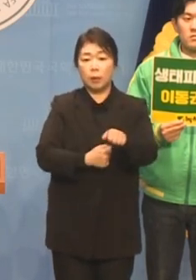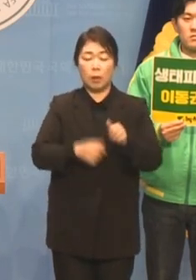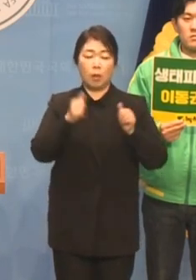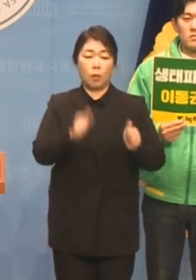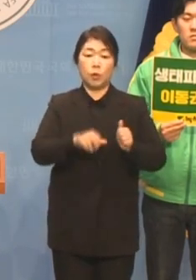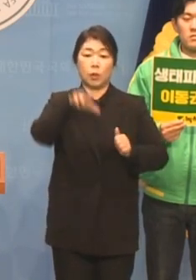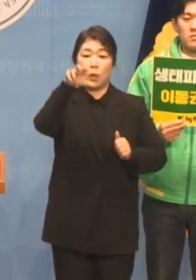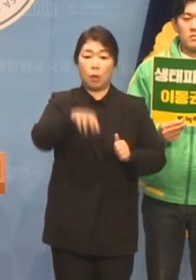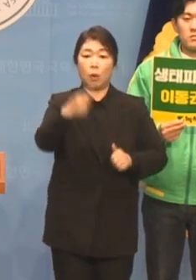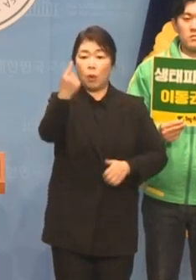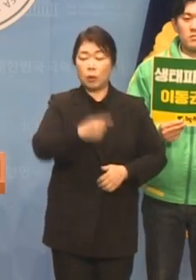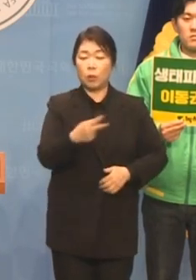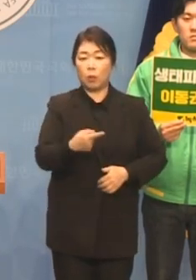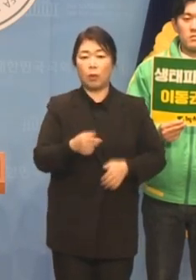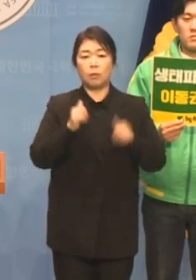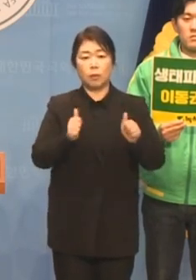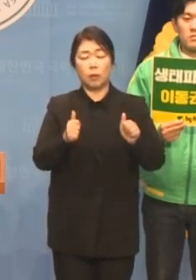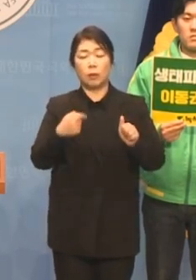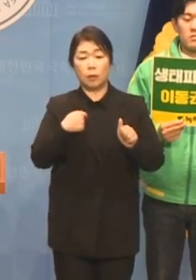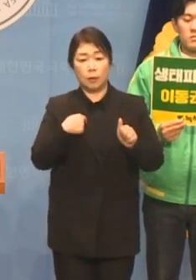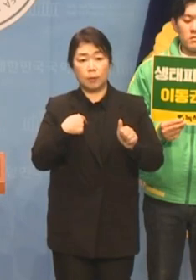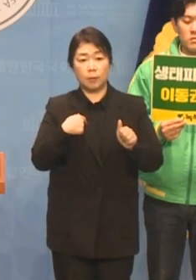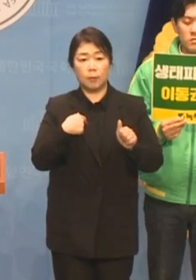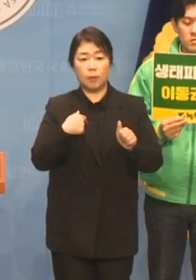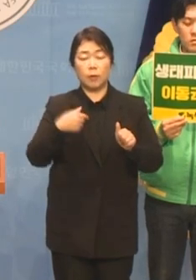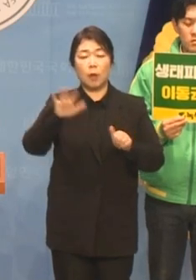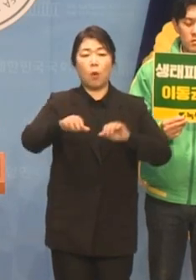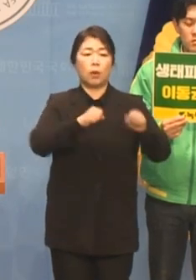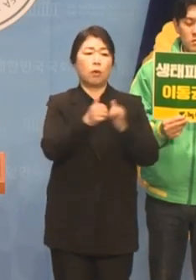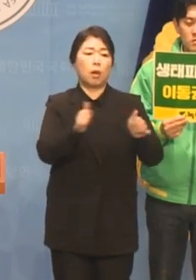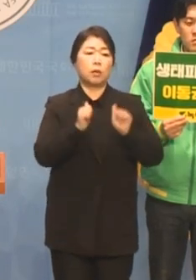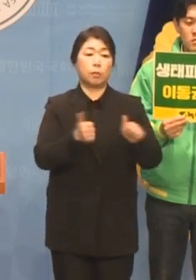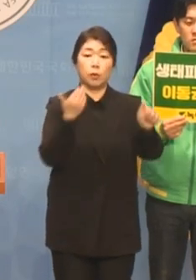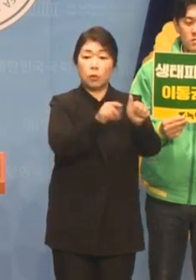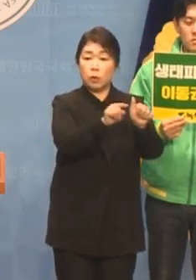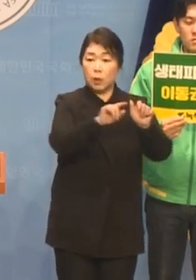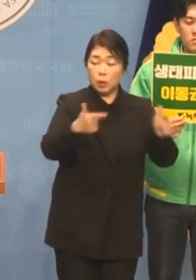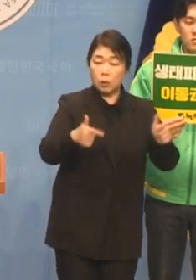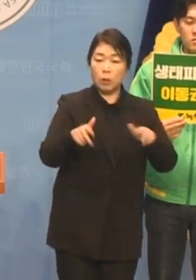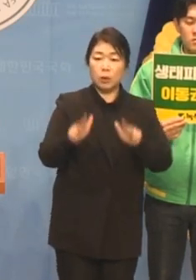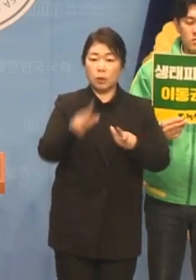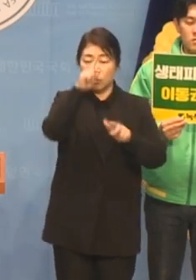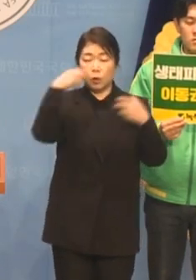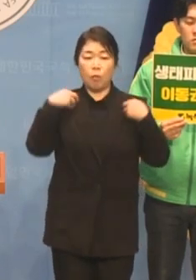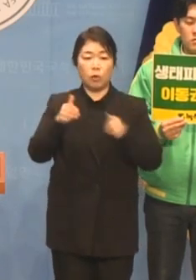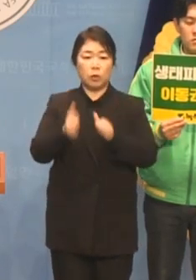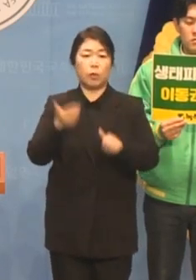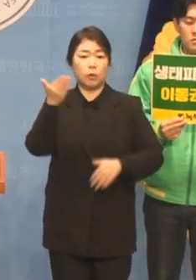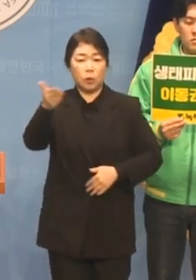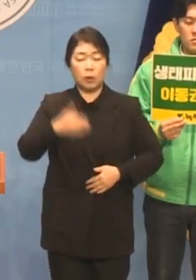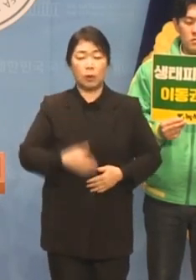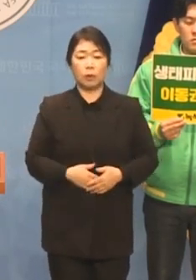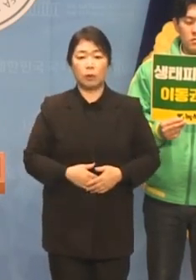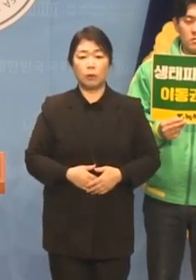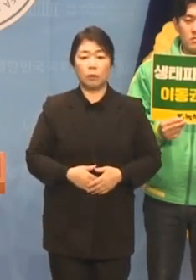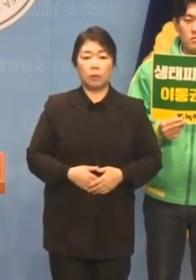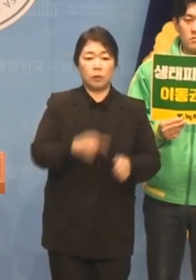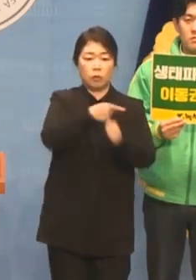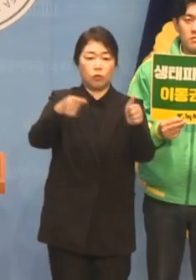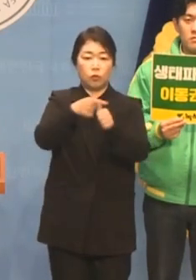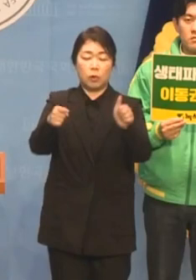외쳤습니다 심판을 받아야 하는 것은 활동가들이 아니라 바로이 정부라고 죽임의 정치를 하고 있는